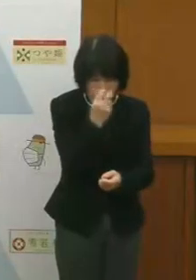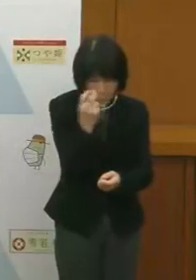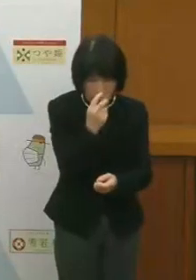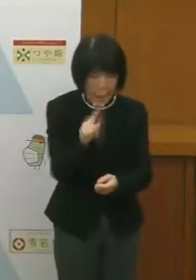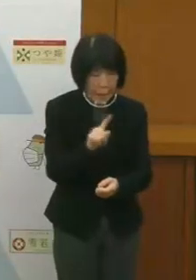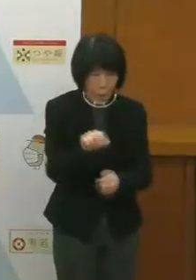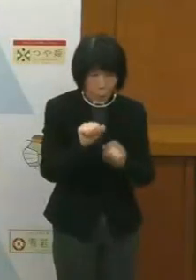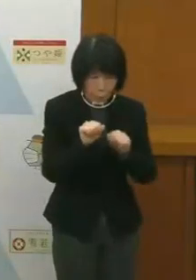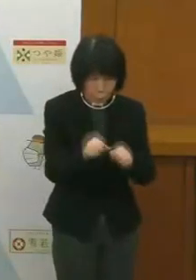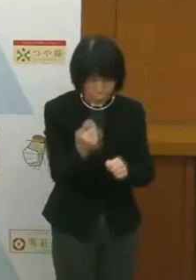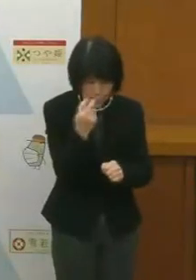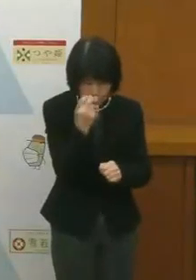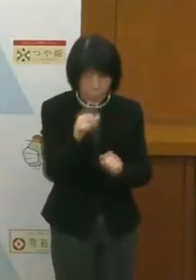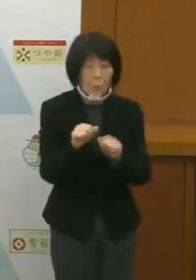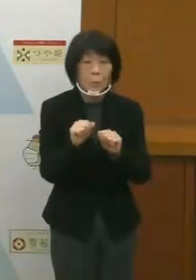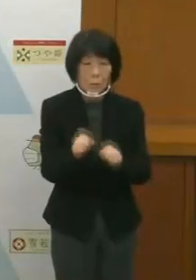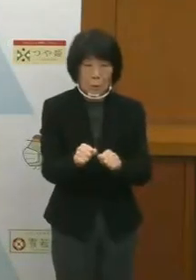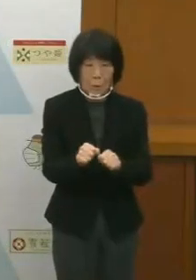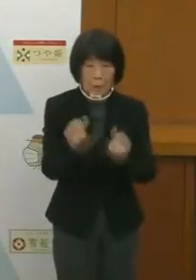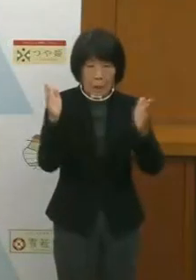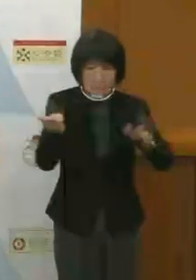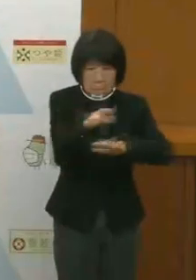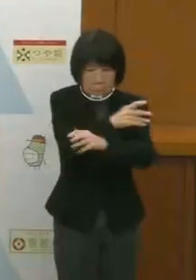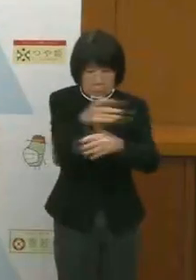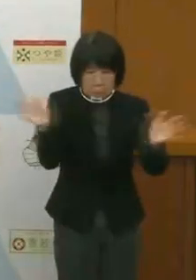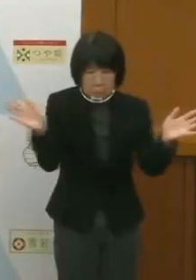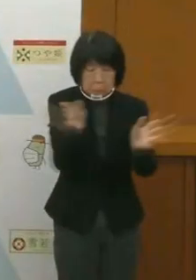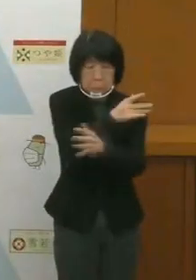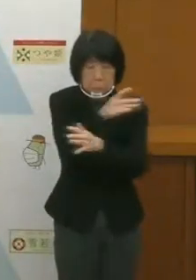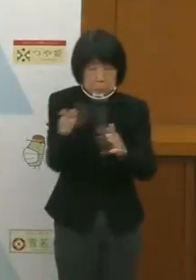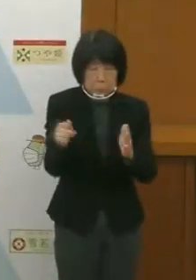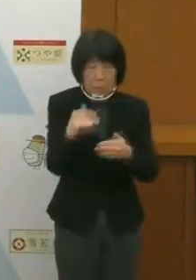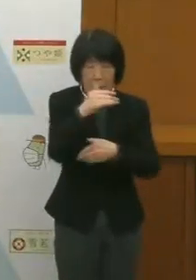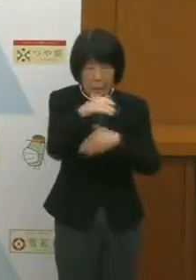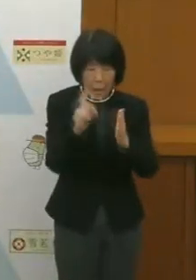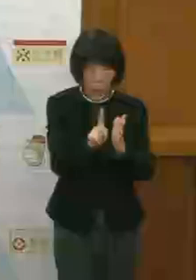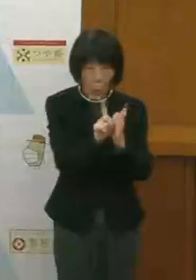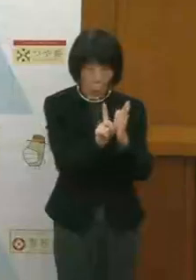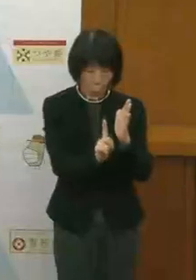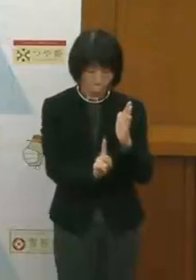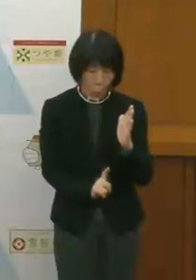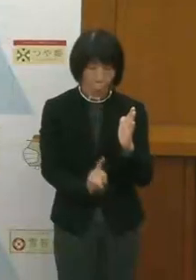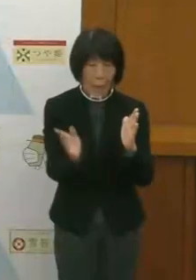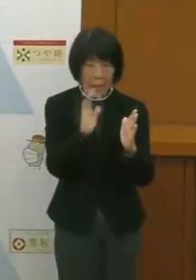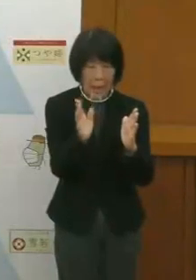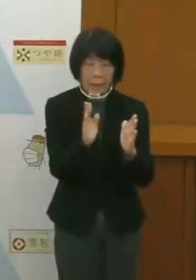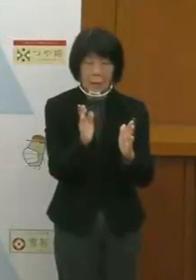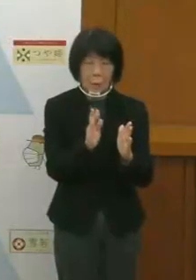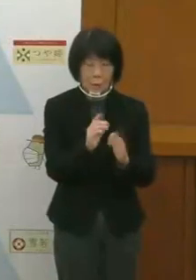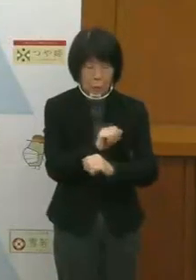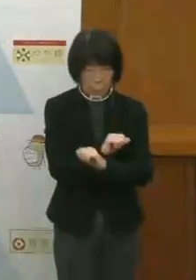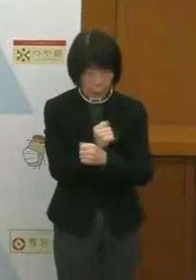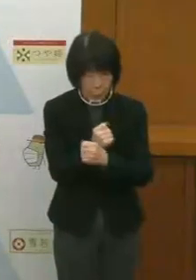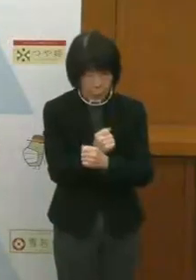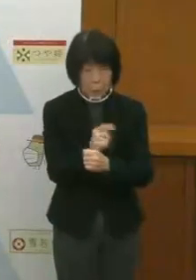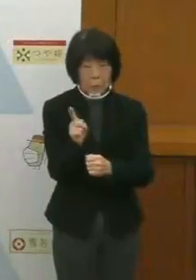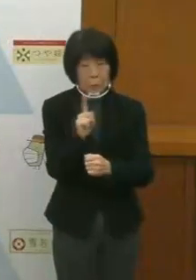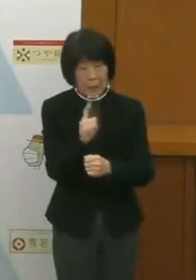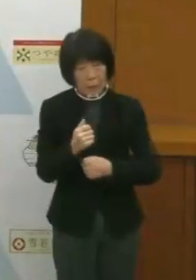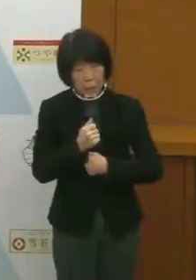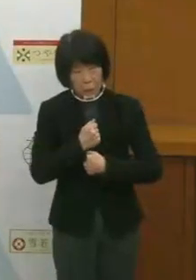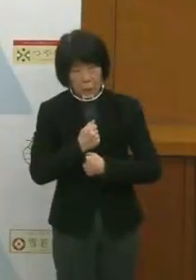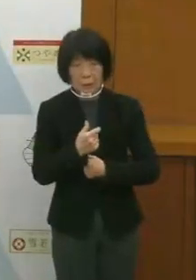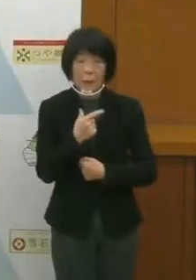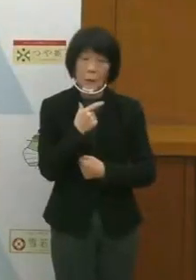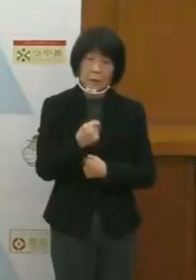していただくほか、換気についても室温を急激に下げない工夫をするなど十分ご留意いただき